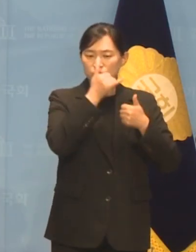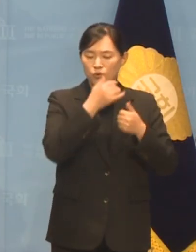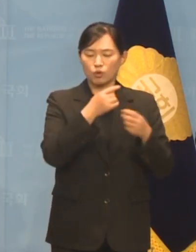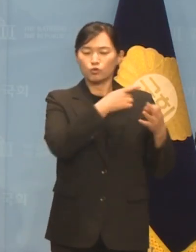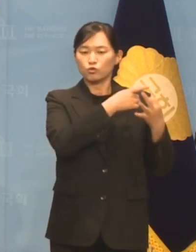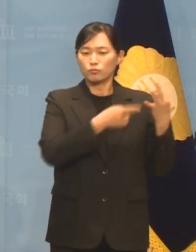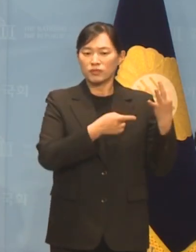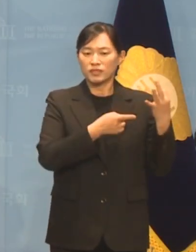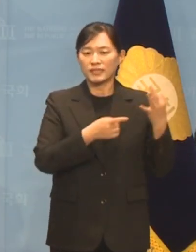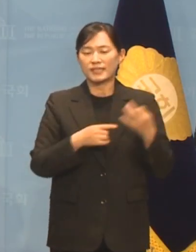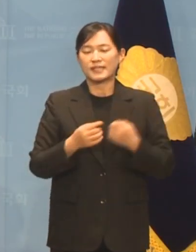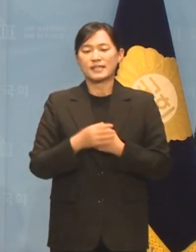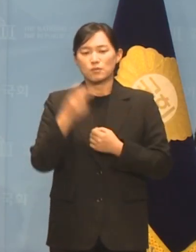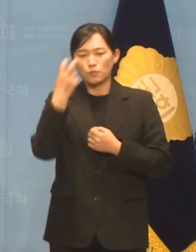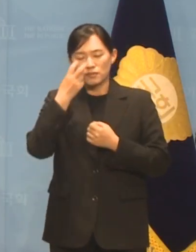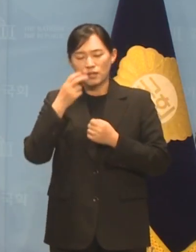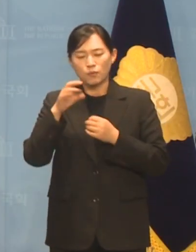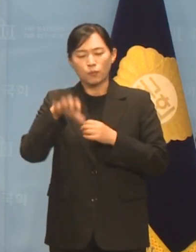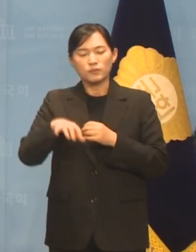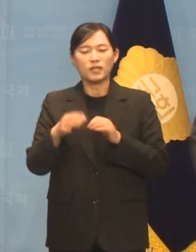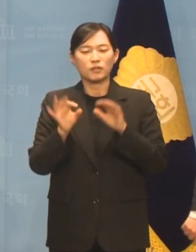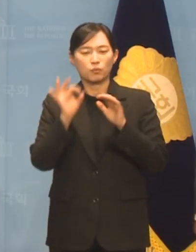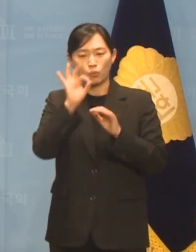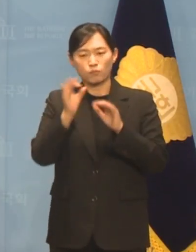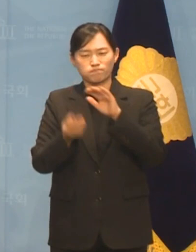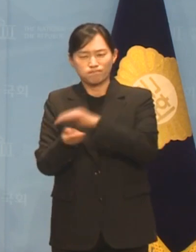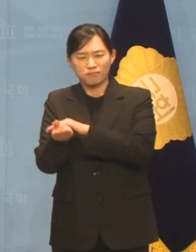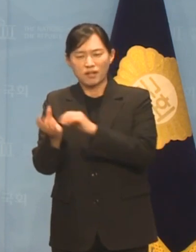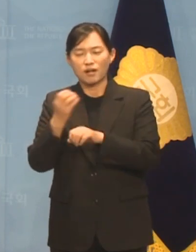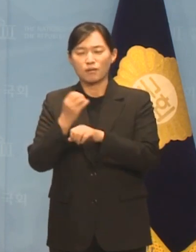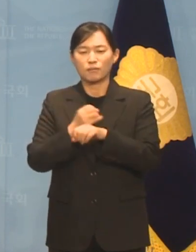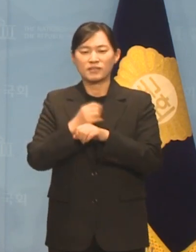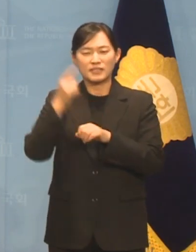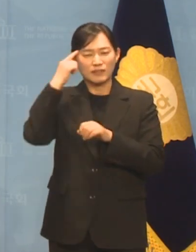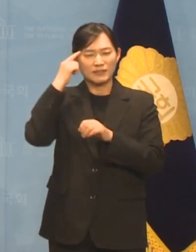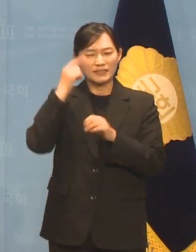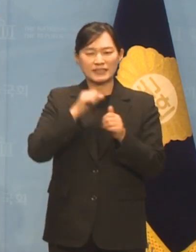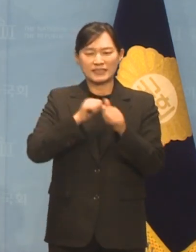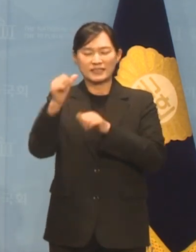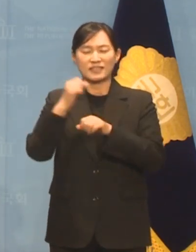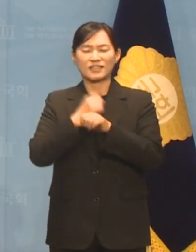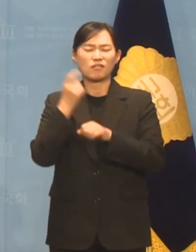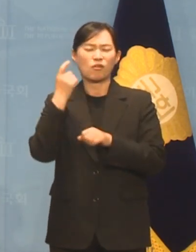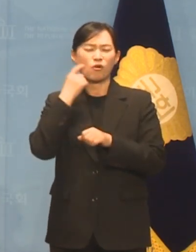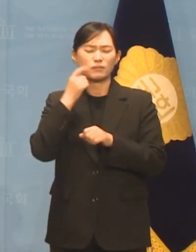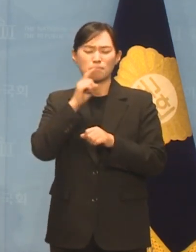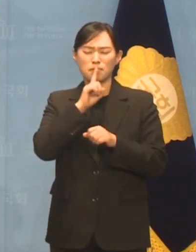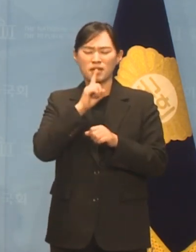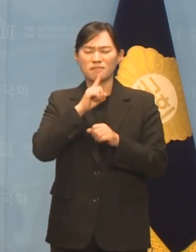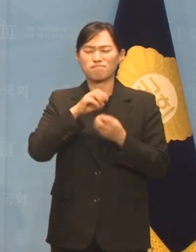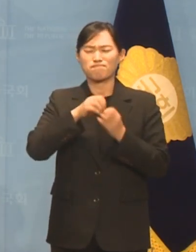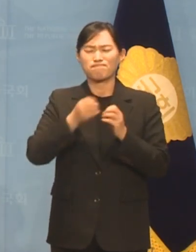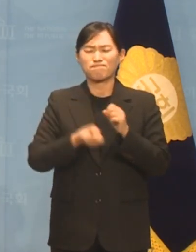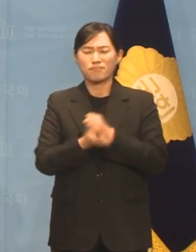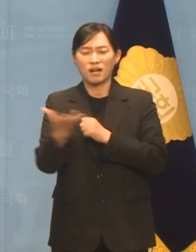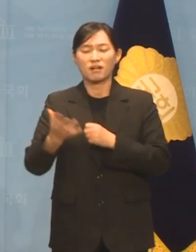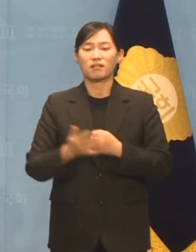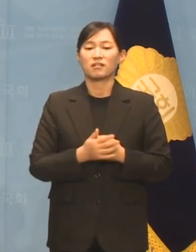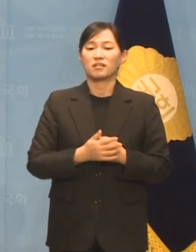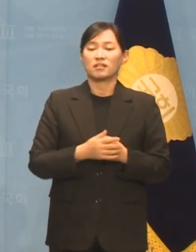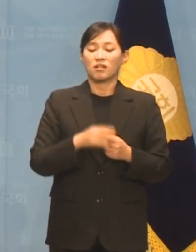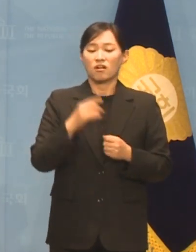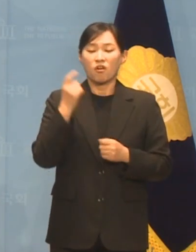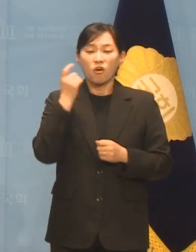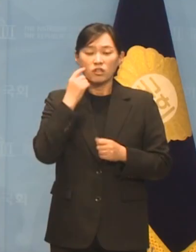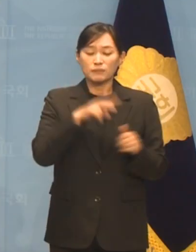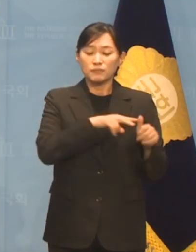여론조사 기간에 뇌물을 주고 지지율을 조작해서 정신 승리한다는 허위 사실이 유포되었습니다. 이러한 허위 정보 유포는